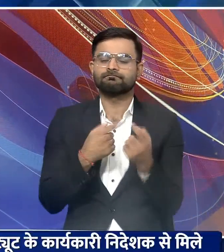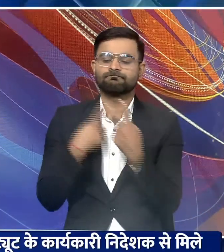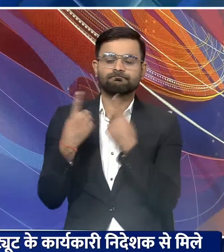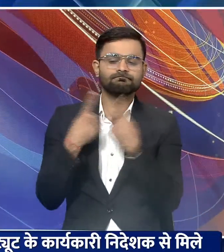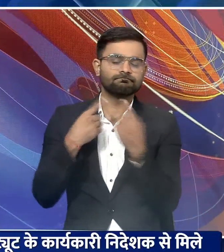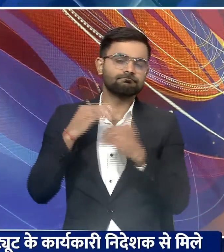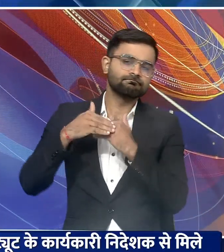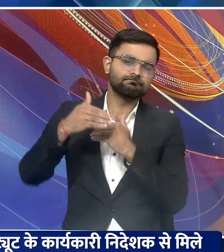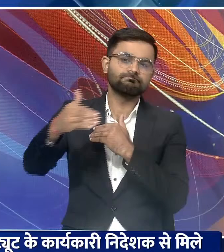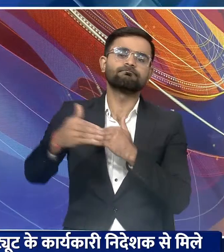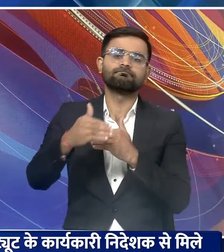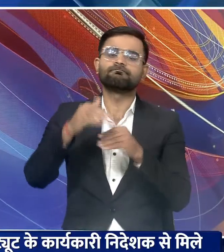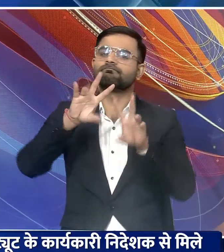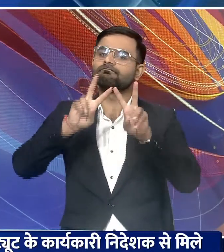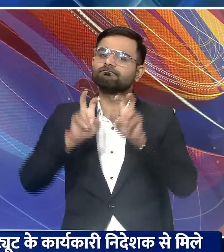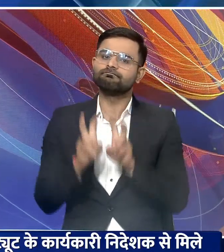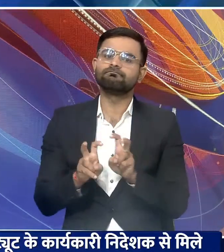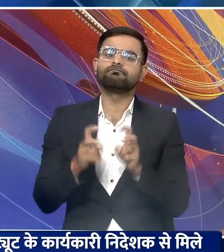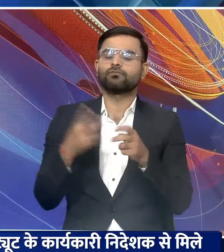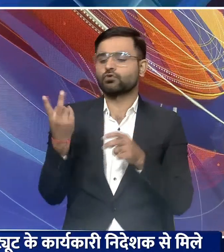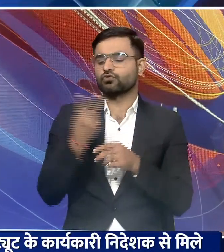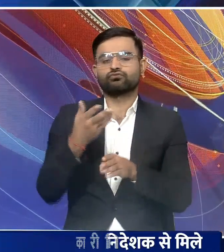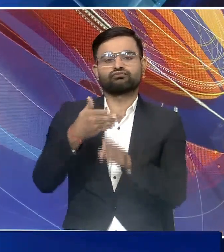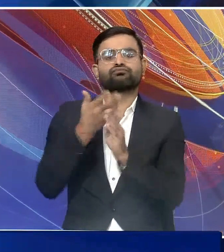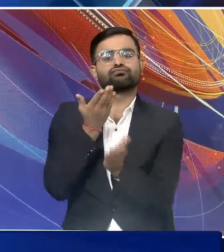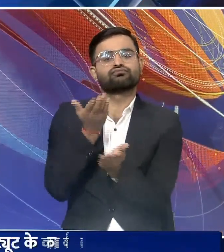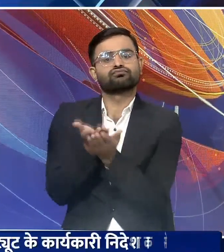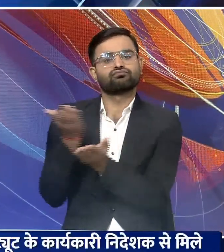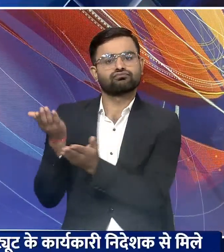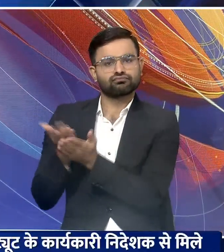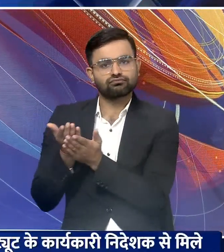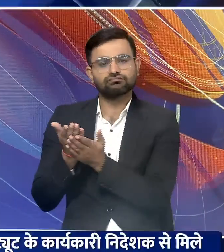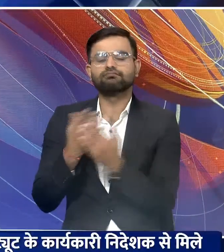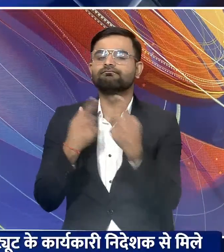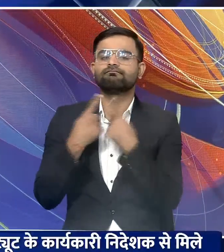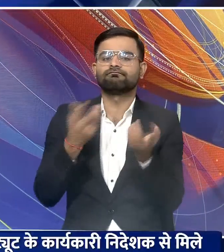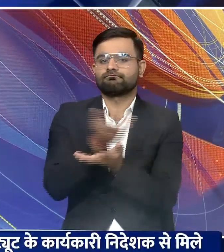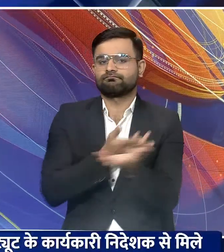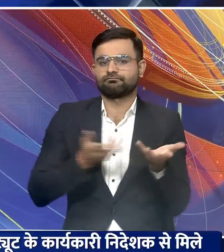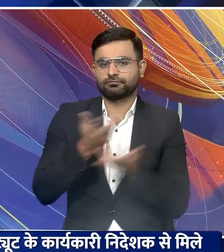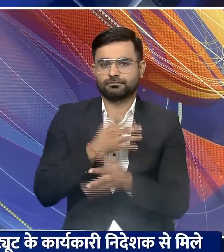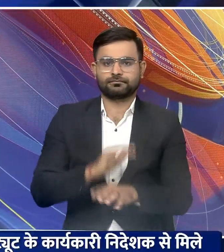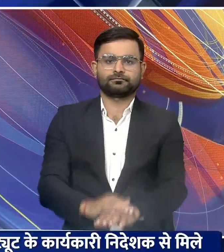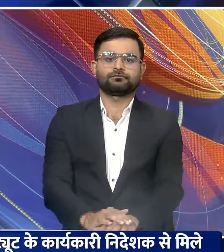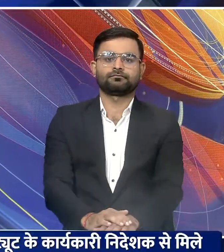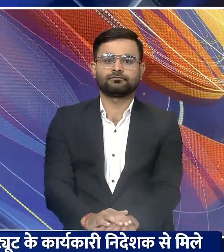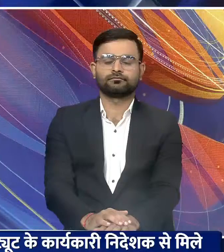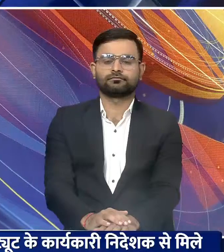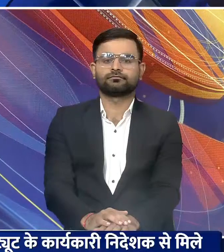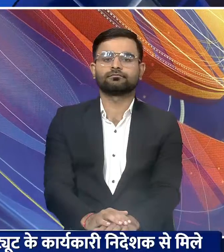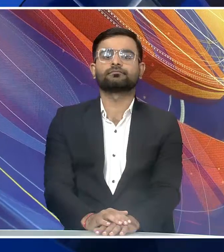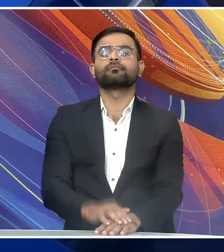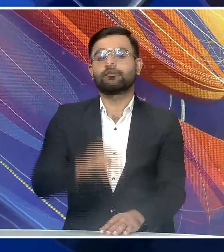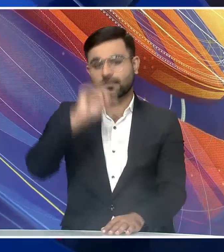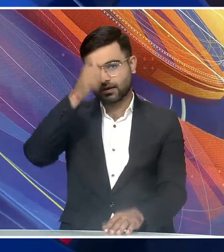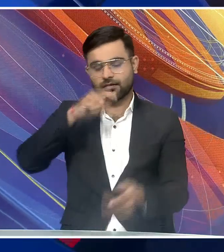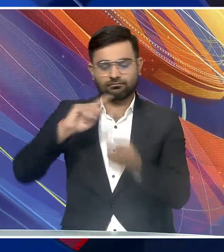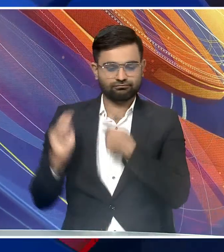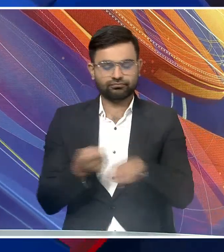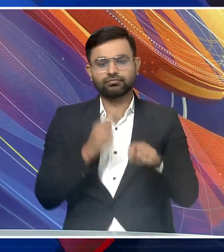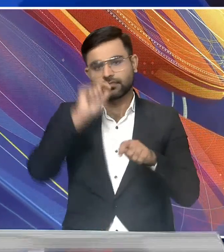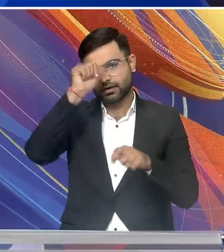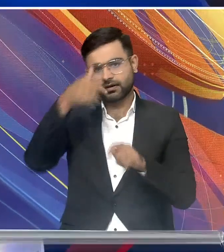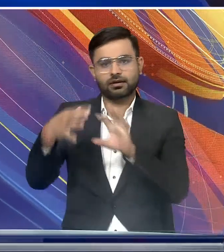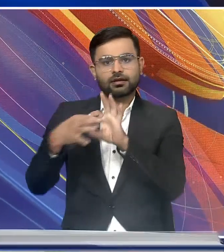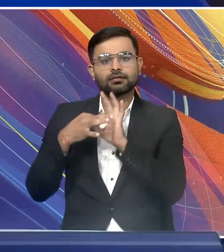के संदर्भ में द्विपक्षीय संबंधों पर चर्चा की। क्रिकेट का खेल भारत और ऑस्ट्रेलिया को जोड़ने का